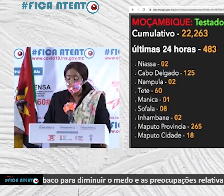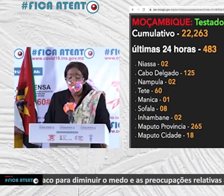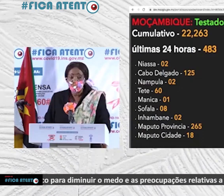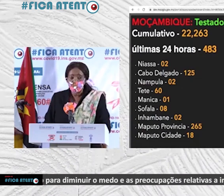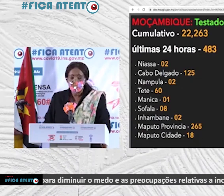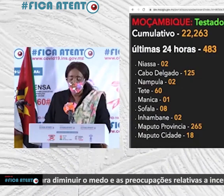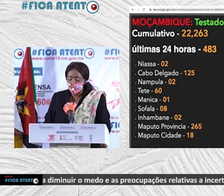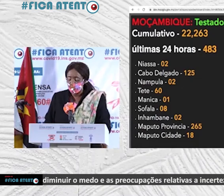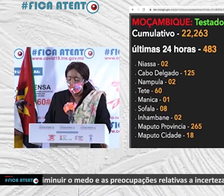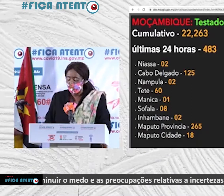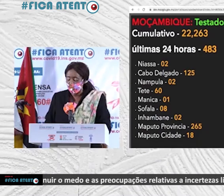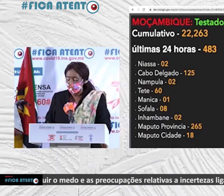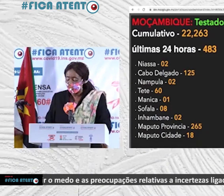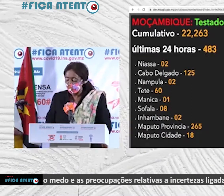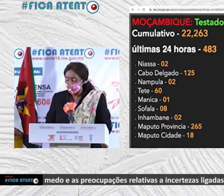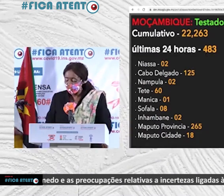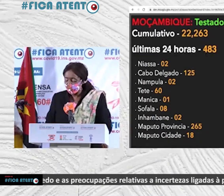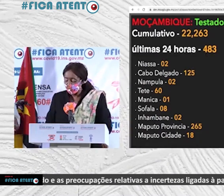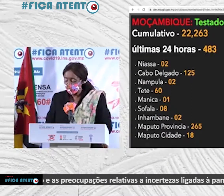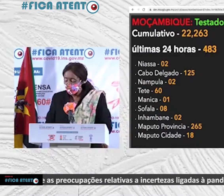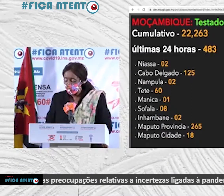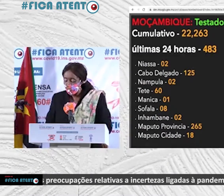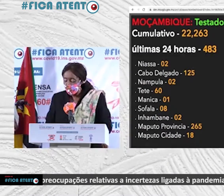recebemos 18 amostras.